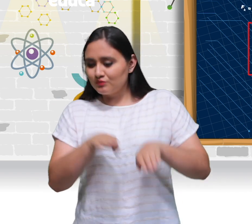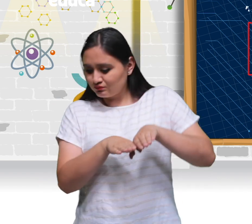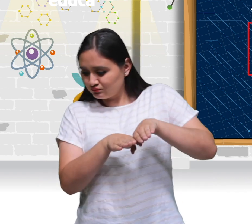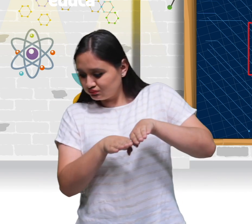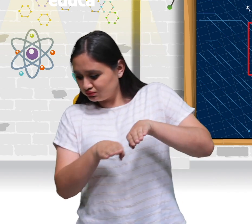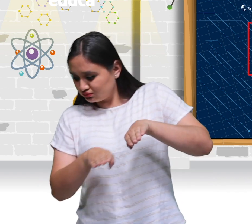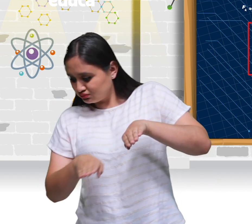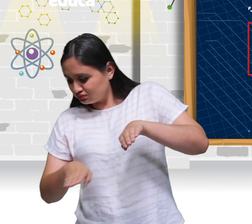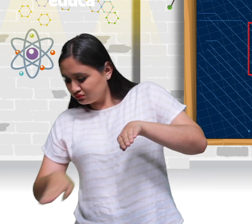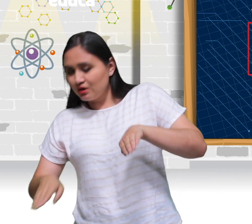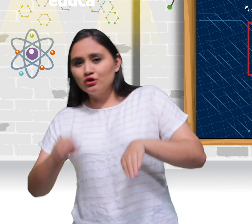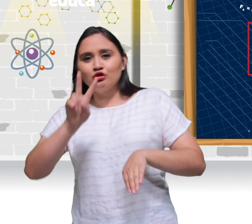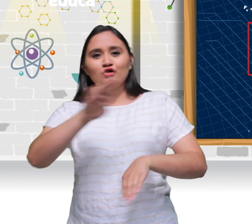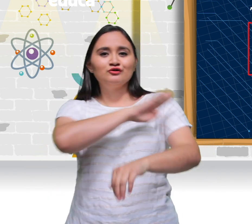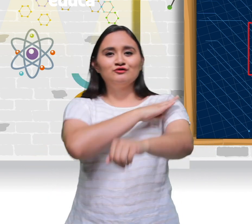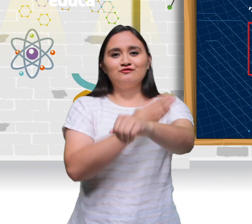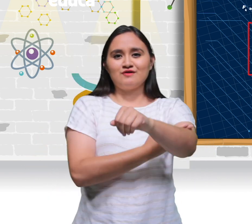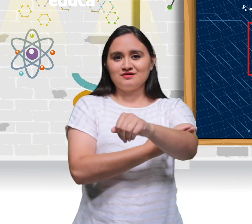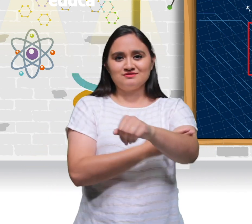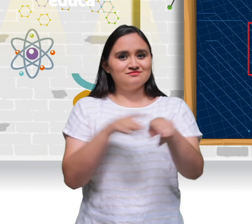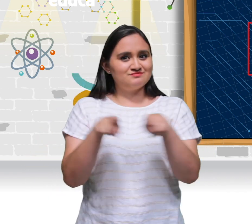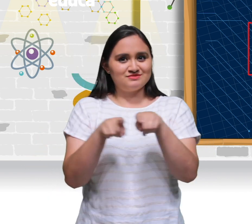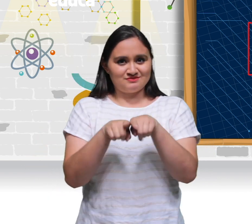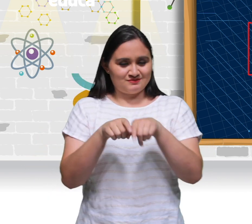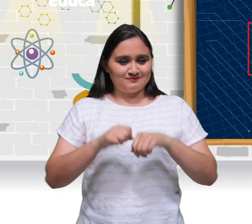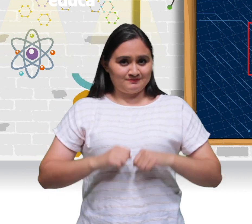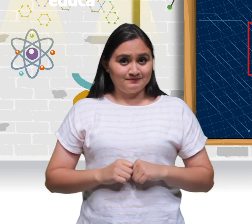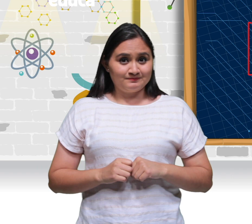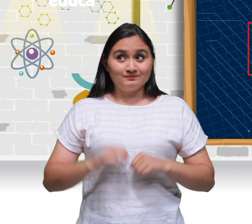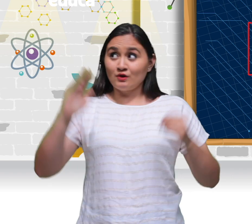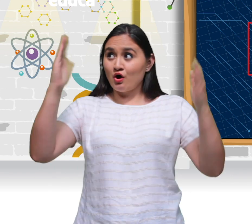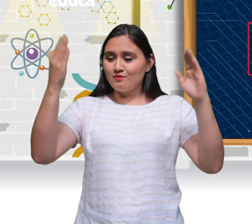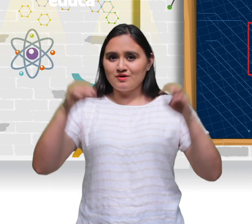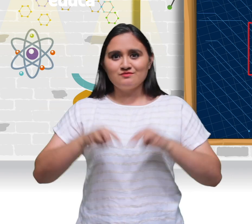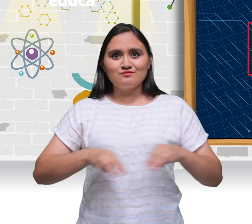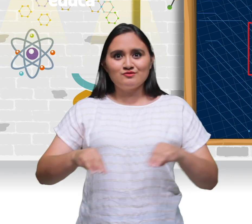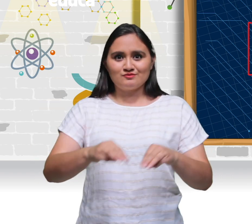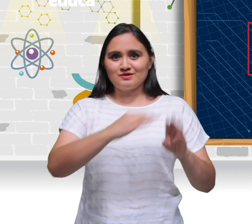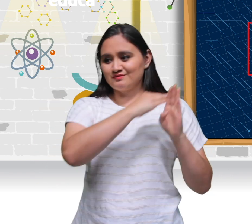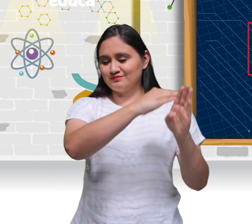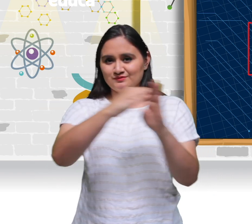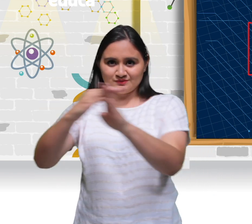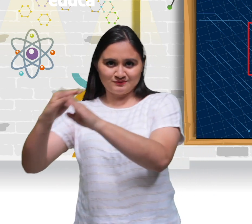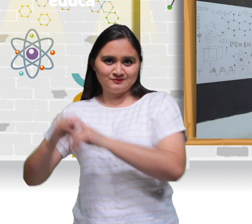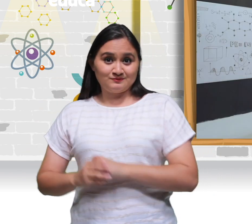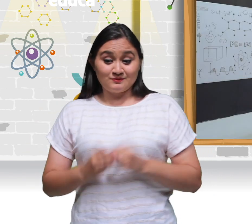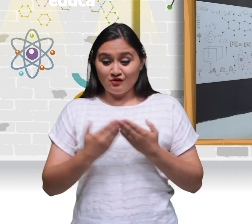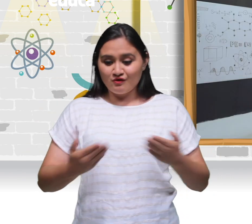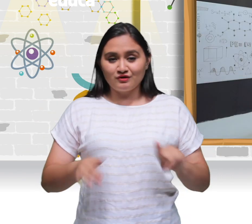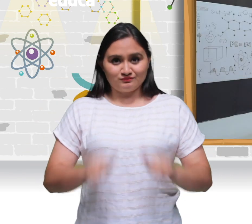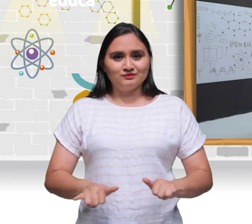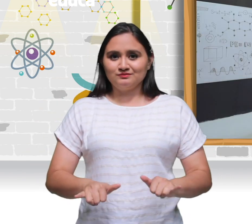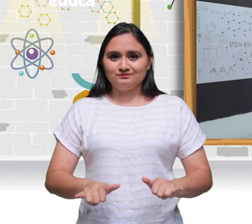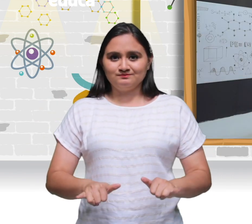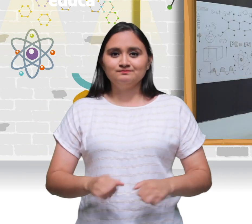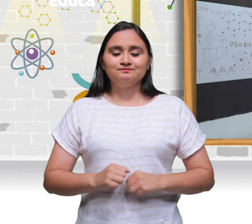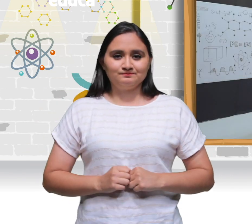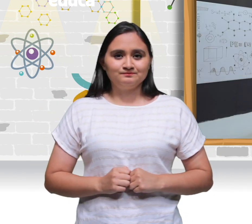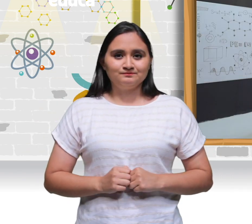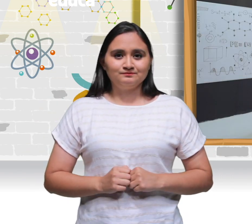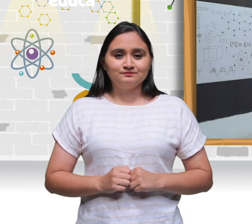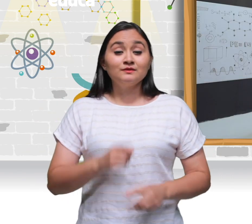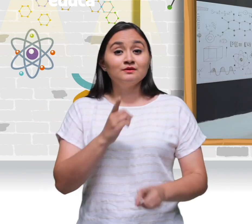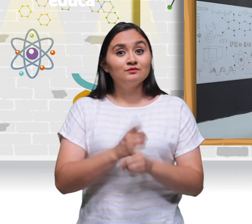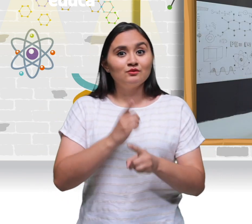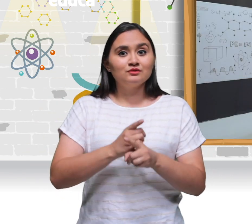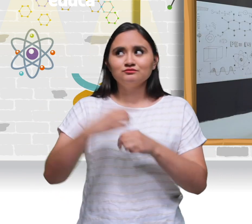superficie existen dos fuerzas de igual magnitud y opuestas en dirección, ya que el cuerpo no se mueve en este eje. Estas fuerzas son opuestas y